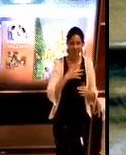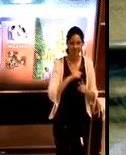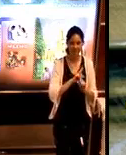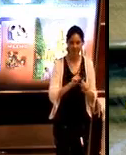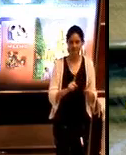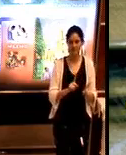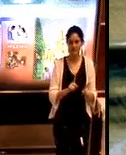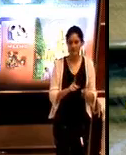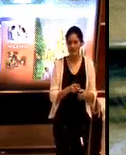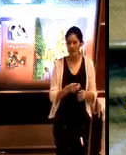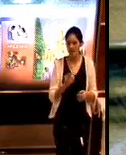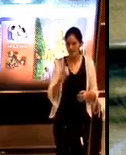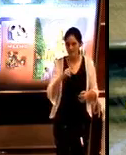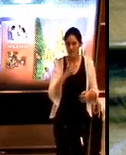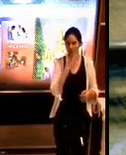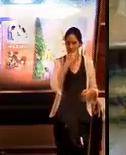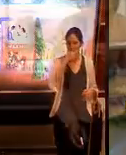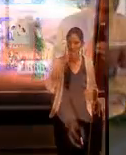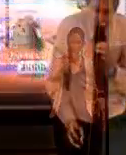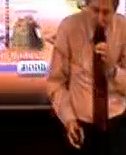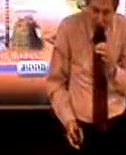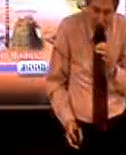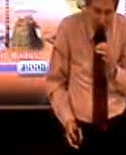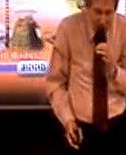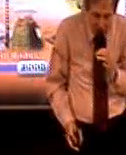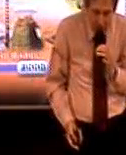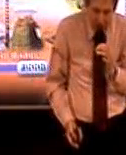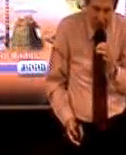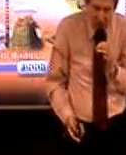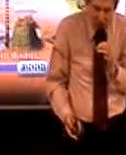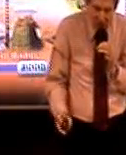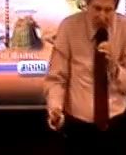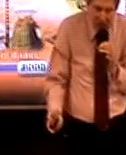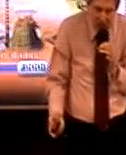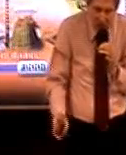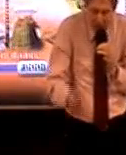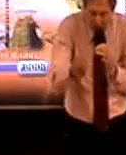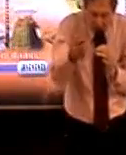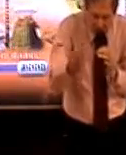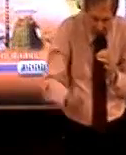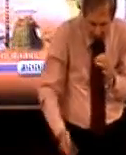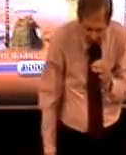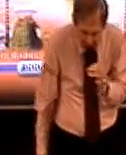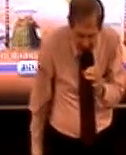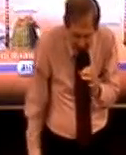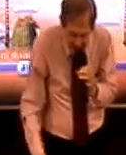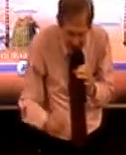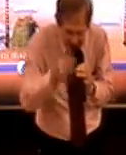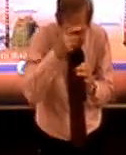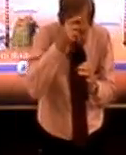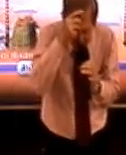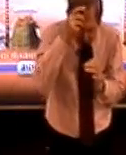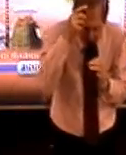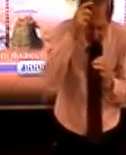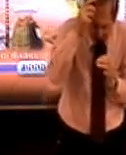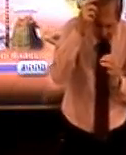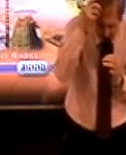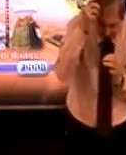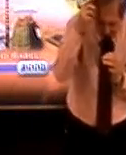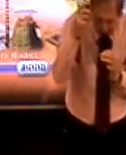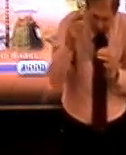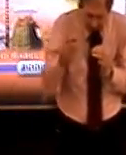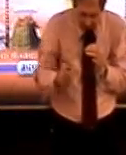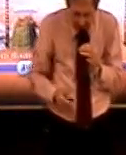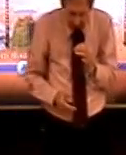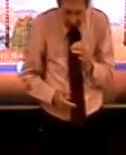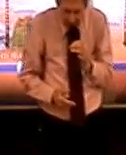todos. Él quiere que todos sean salvos, pero depende de nuestra decisión. La pregunta 7 dice, ¿con los días de